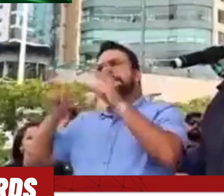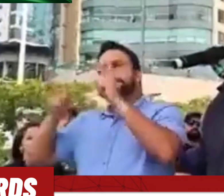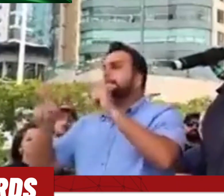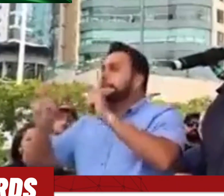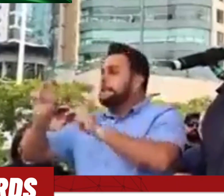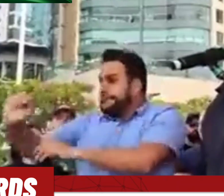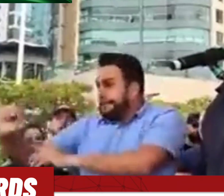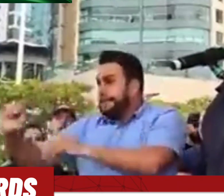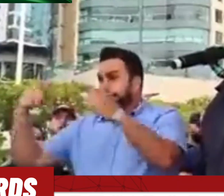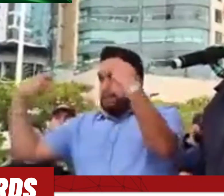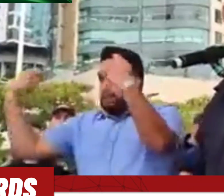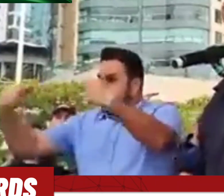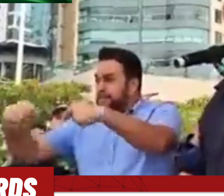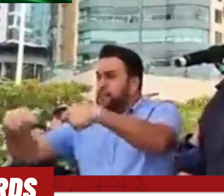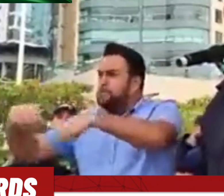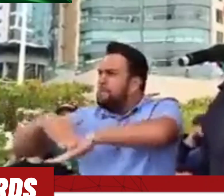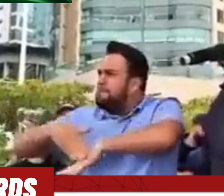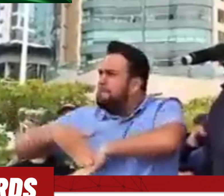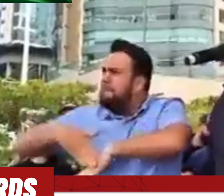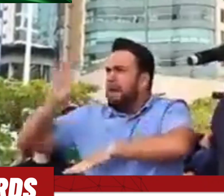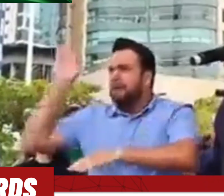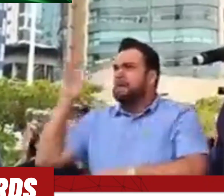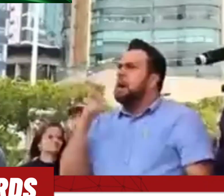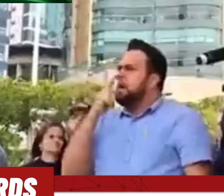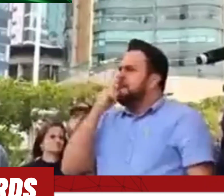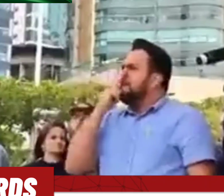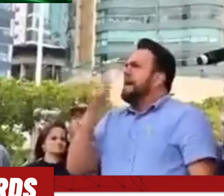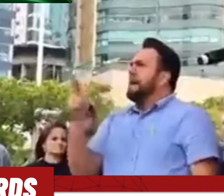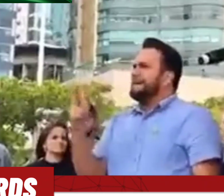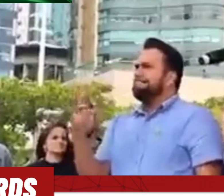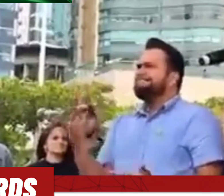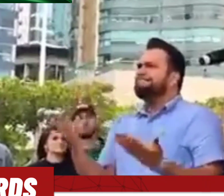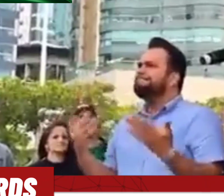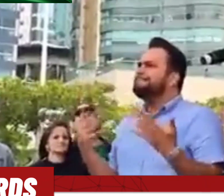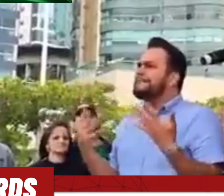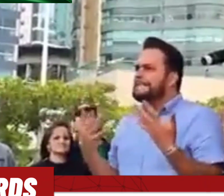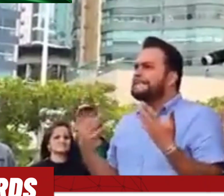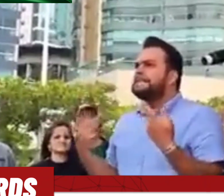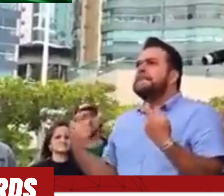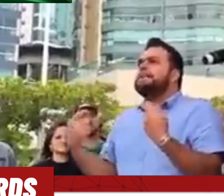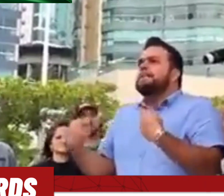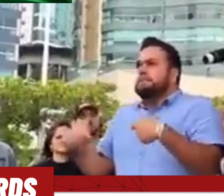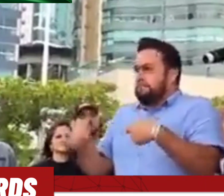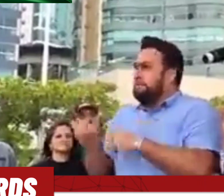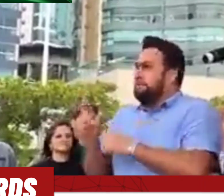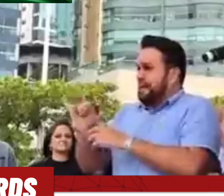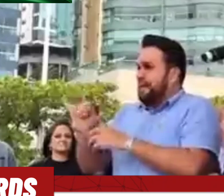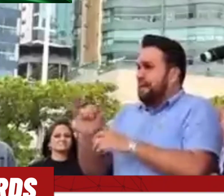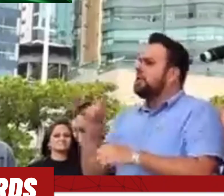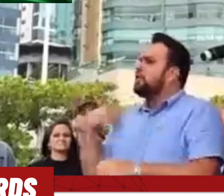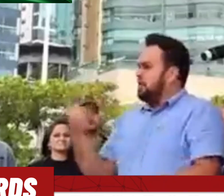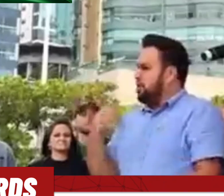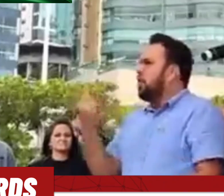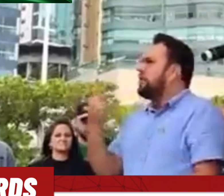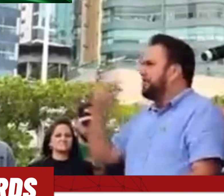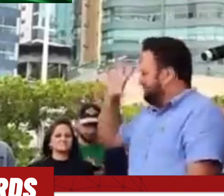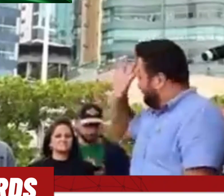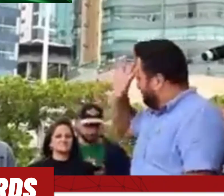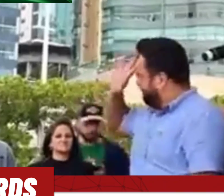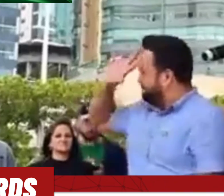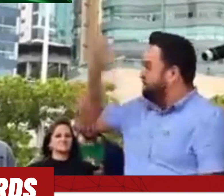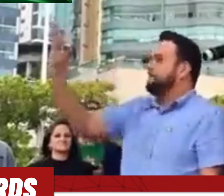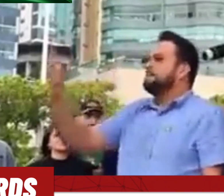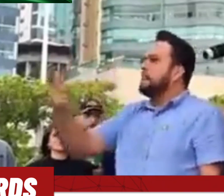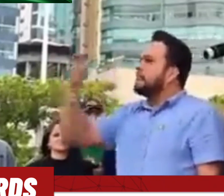for, e cada vez mais parece que será preciso, nós tomaremos as